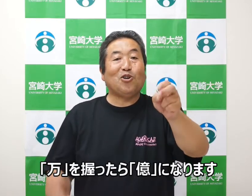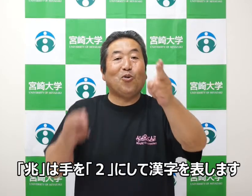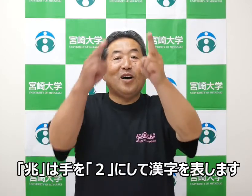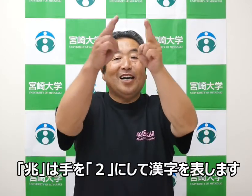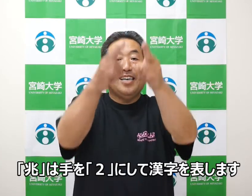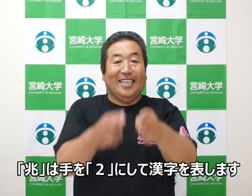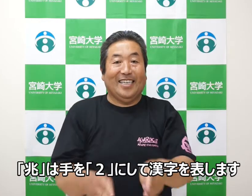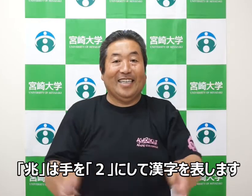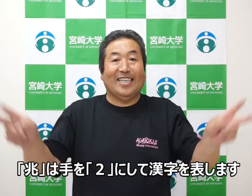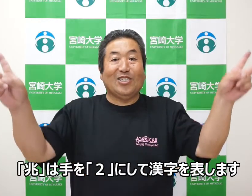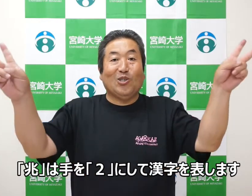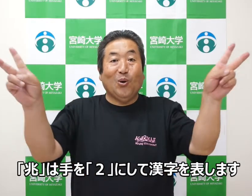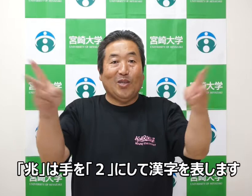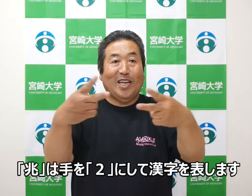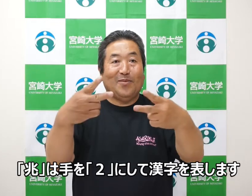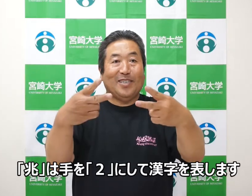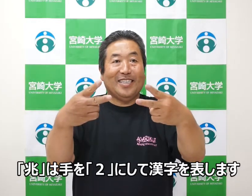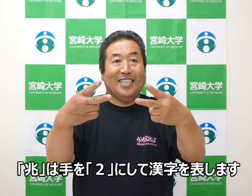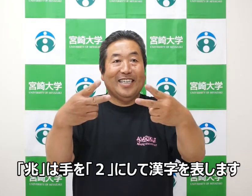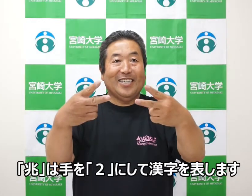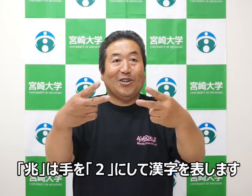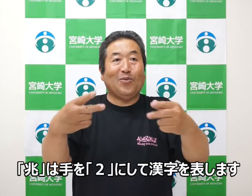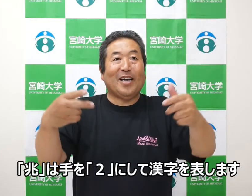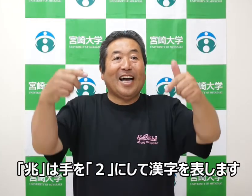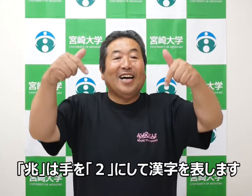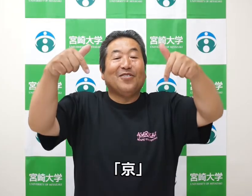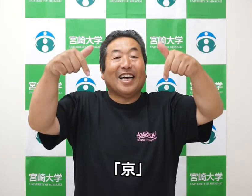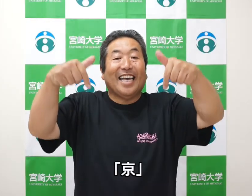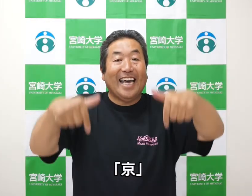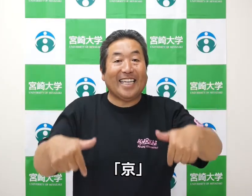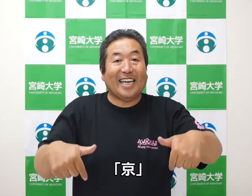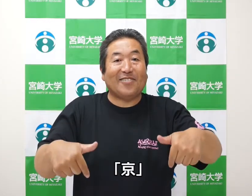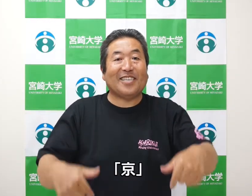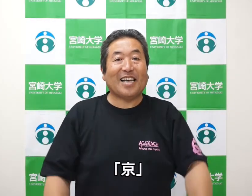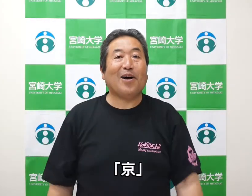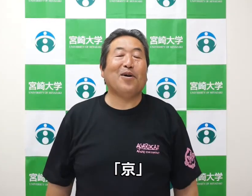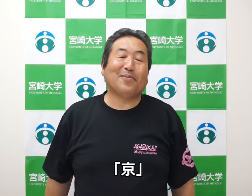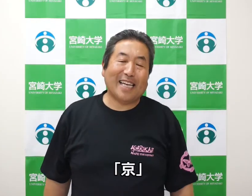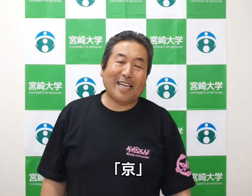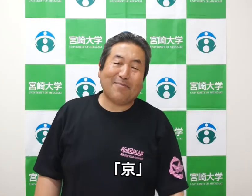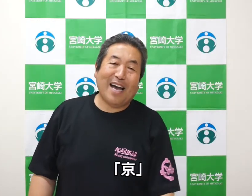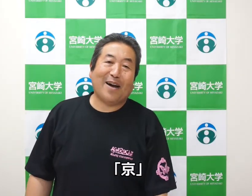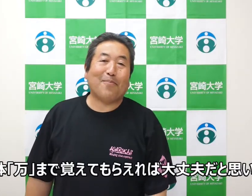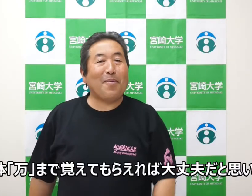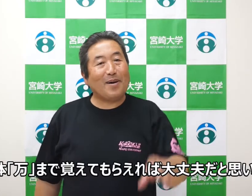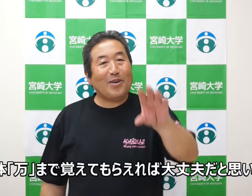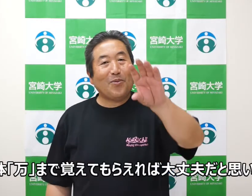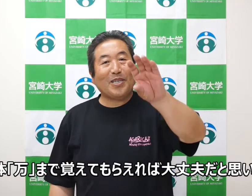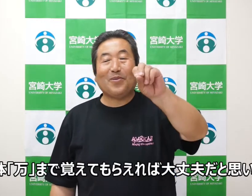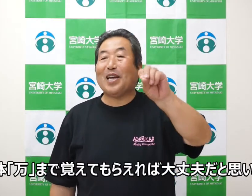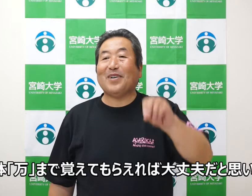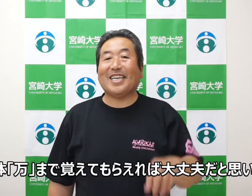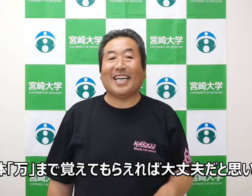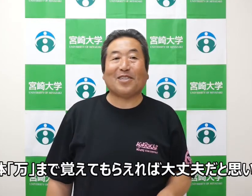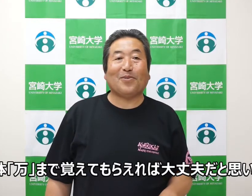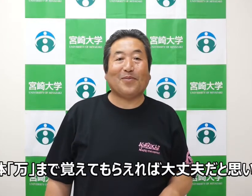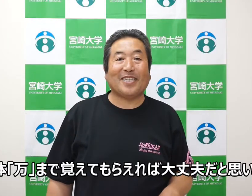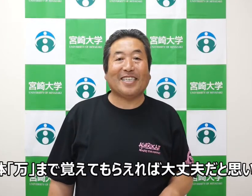は長ってなります。その前が上が軽になるんですが、大体まあ万まで覚えてもらえばいいかなと思います。いい